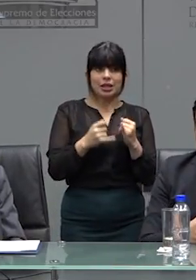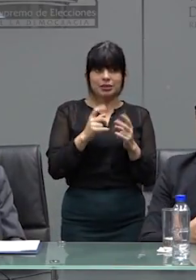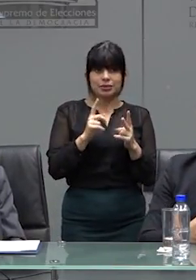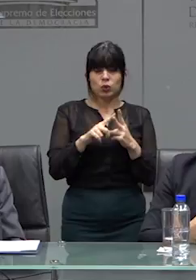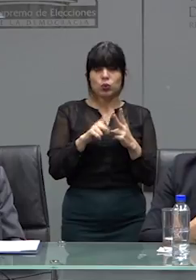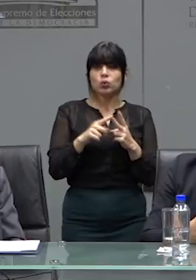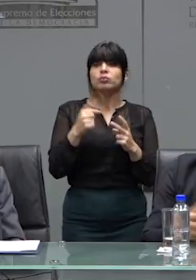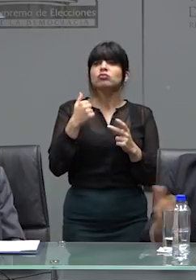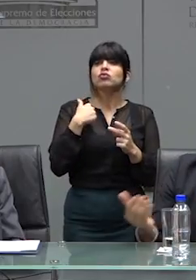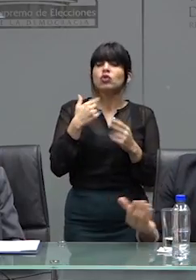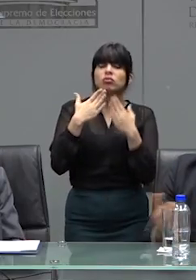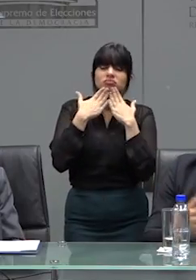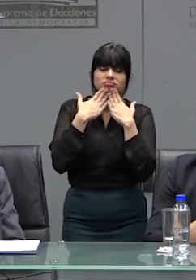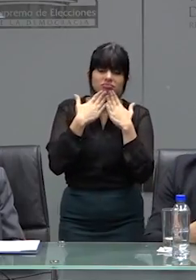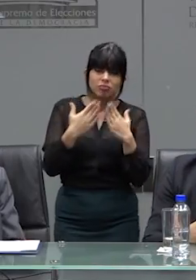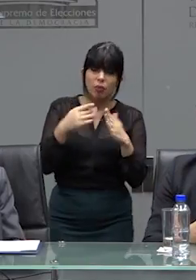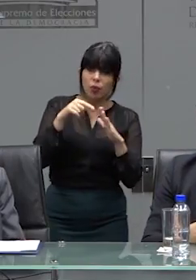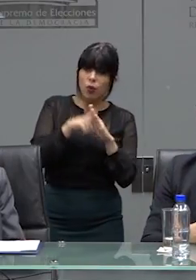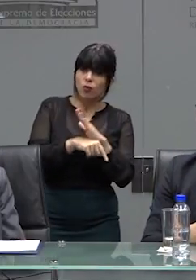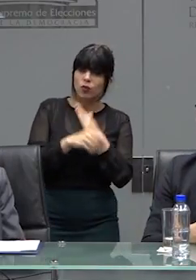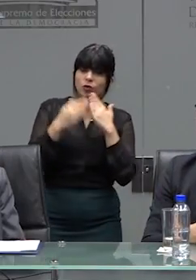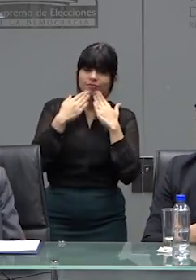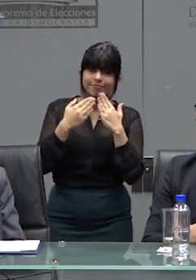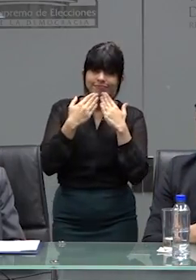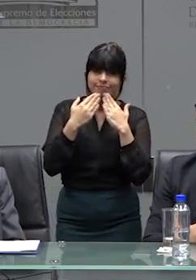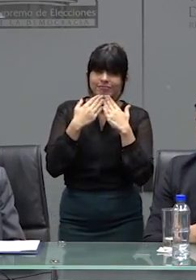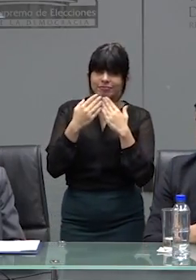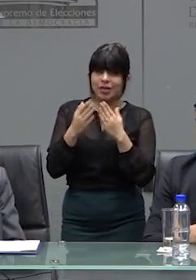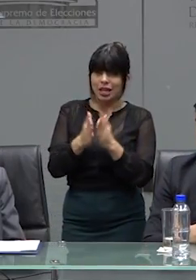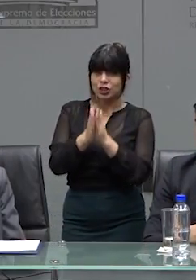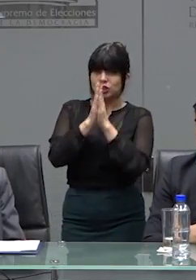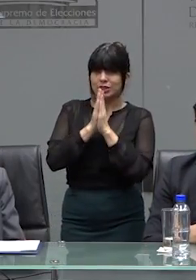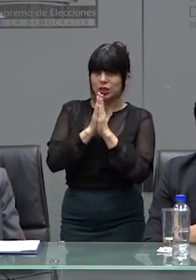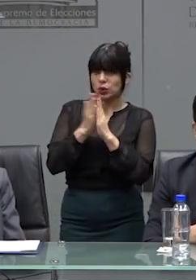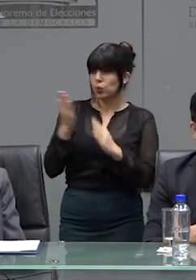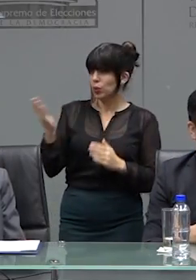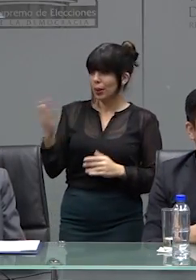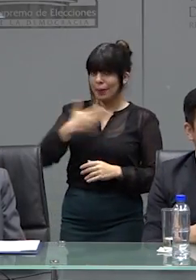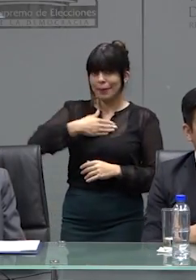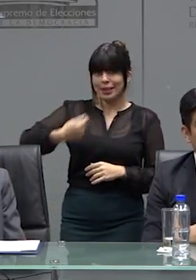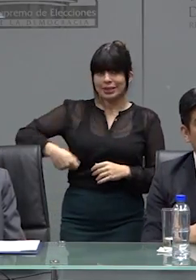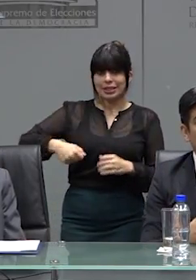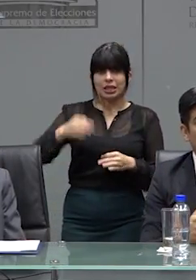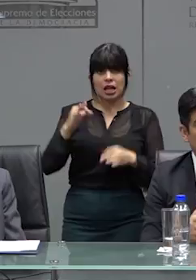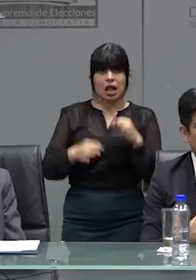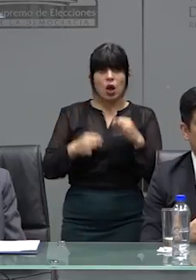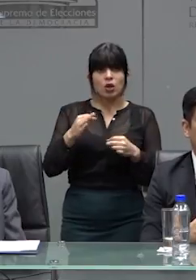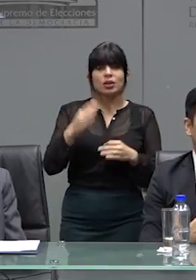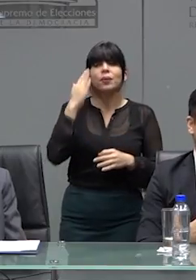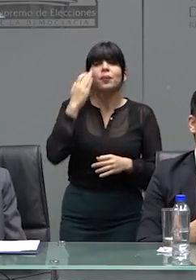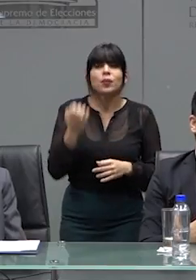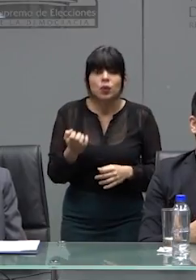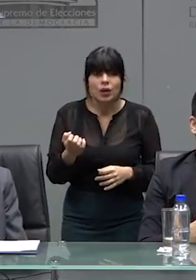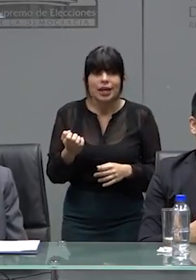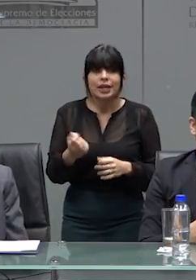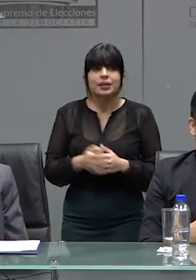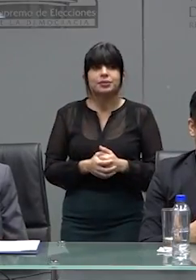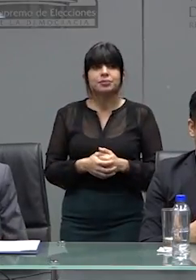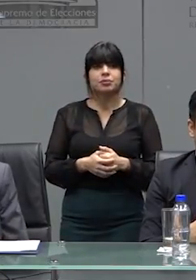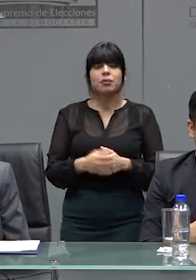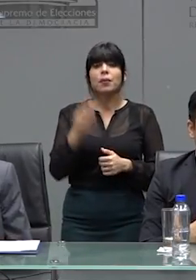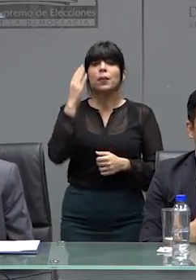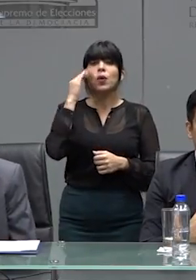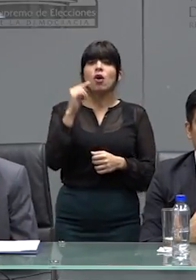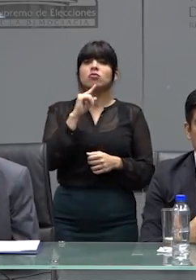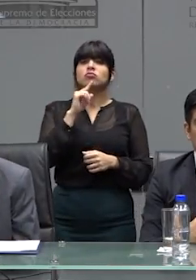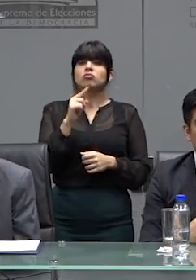Yo más bien agradezco profundamente la petición del presidente de la Corte Suprema. ¿Por qué? Porque